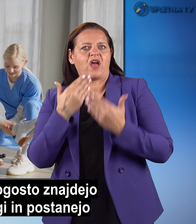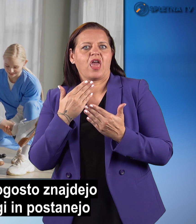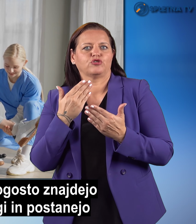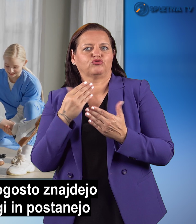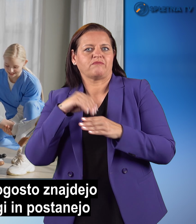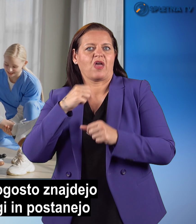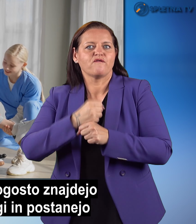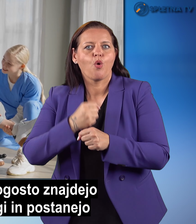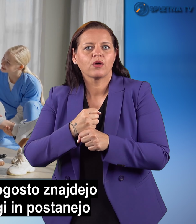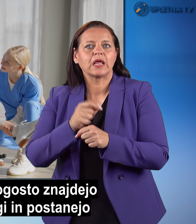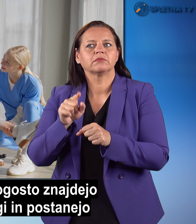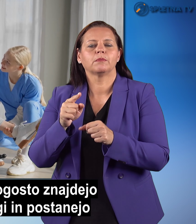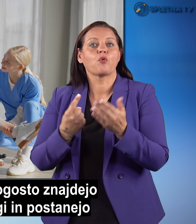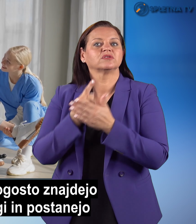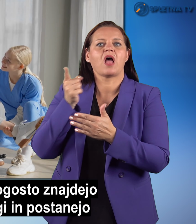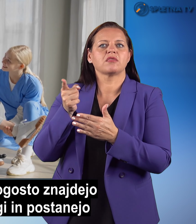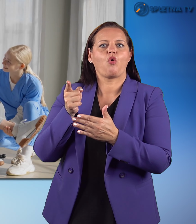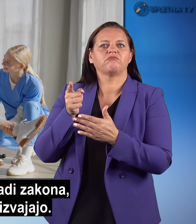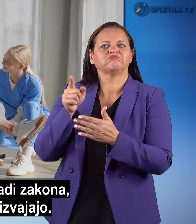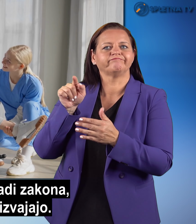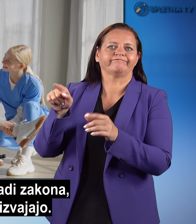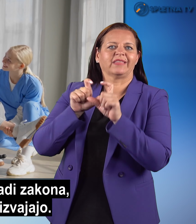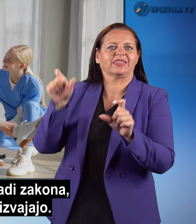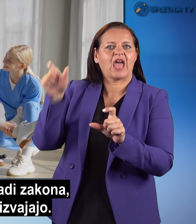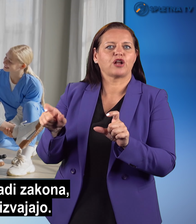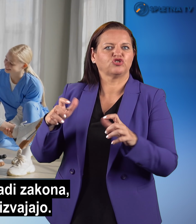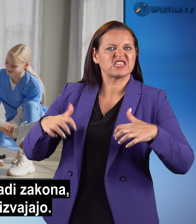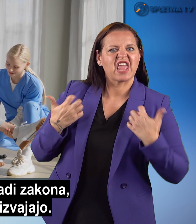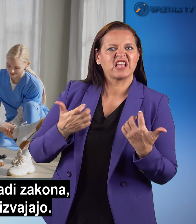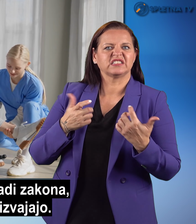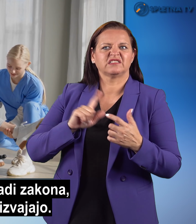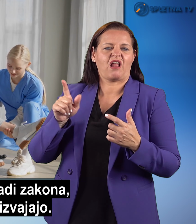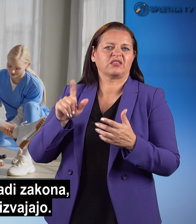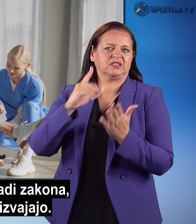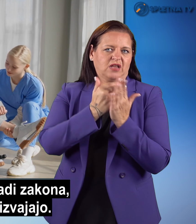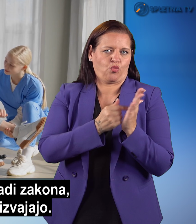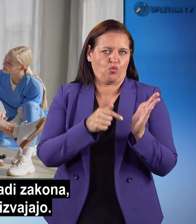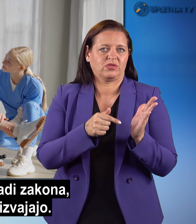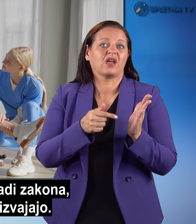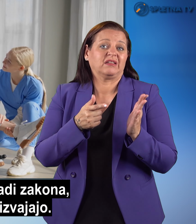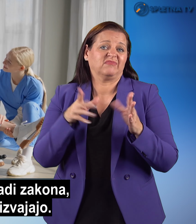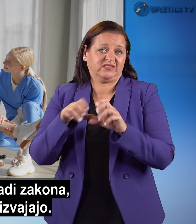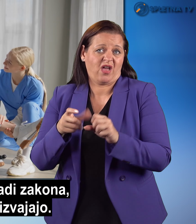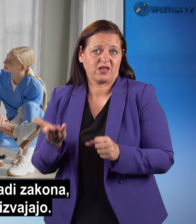nehvaležni vlogi in postanejo tarča jeze zaradi zakona, ki ga zgolj izvajajo.